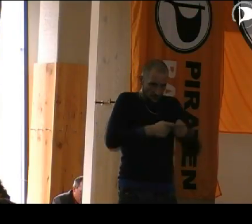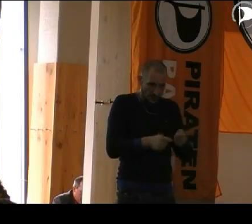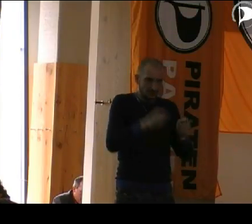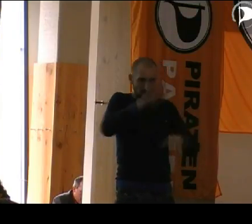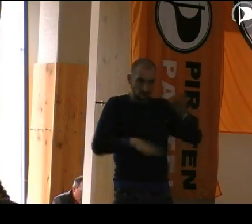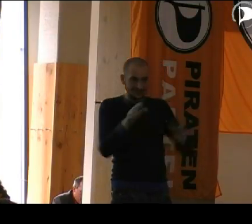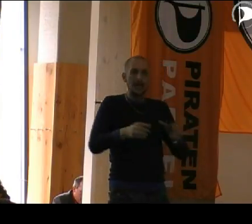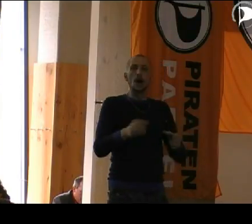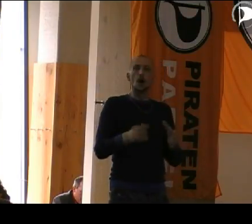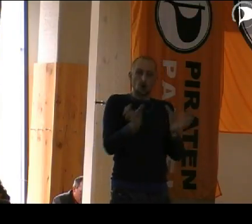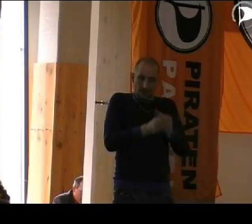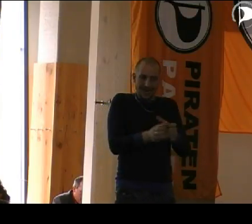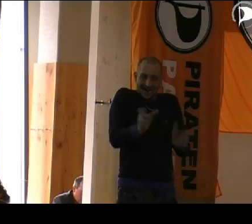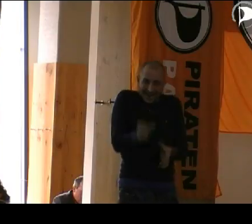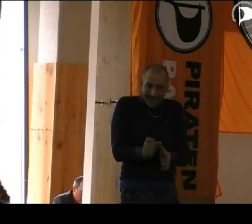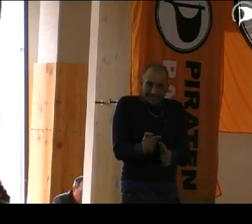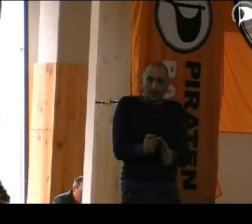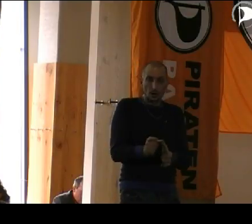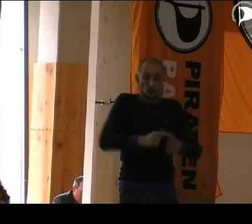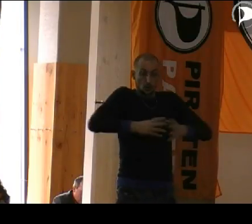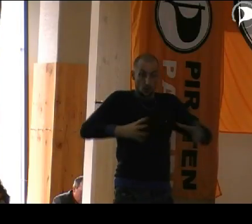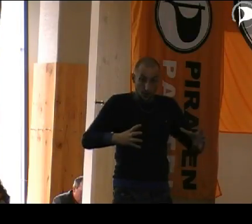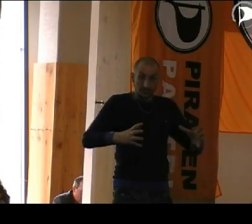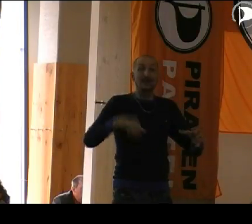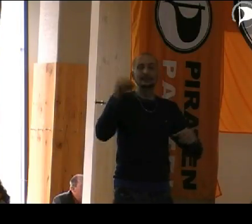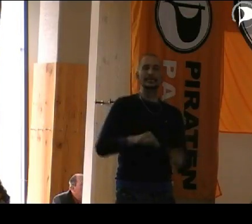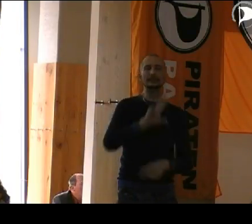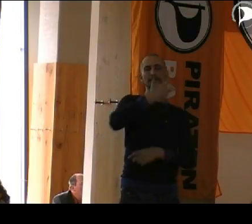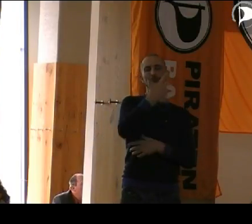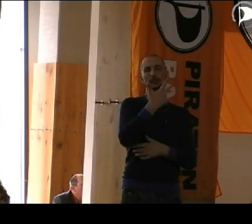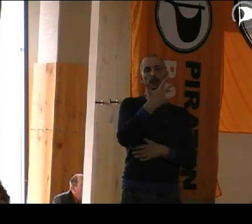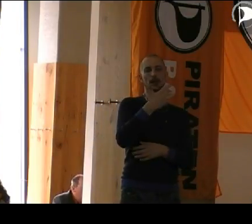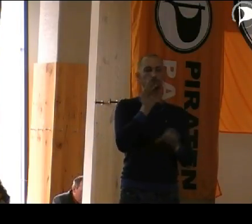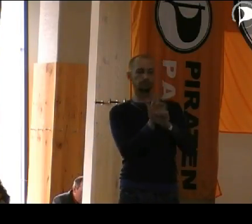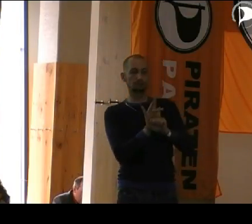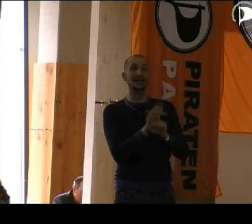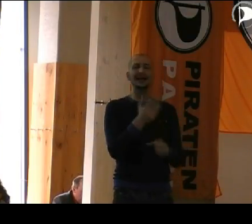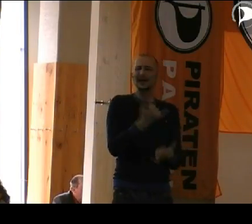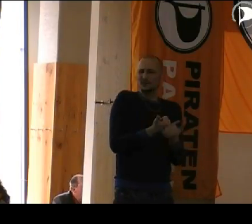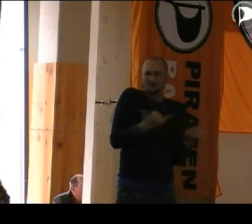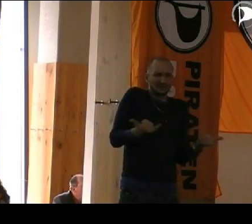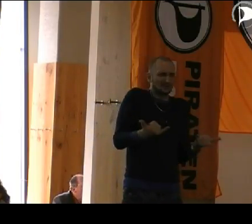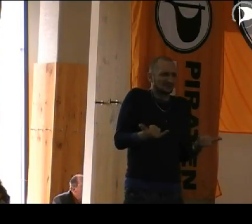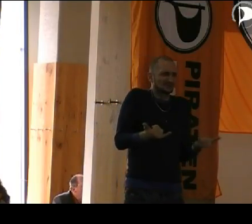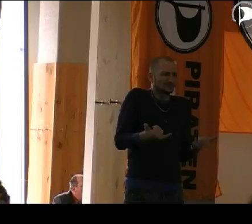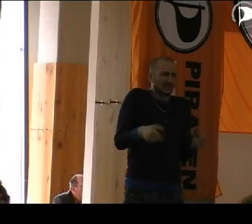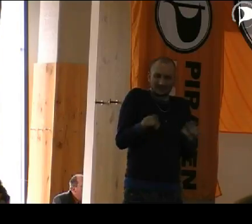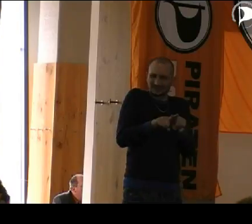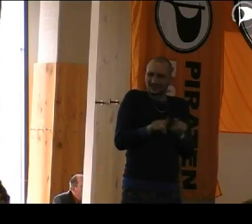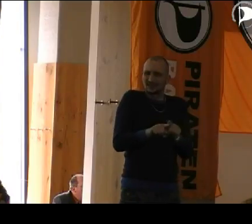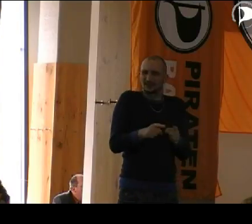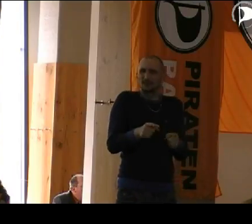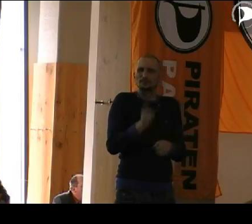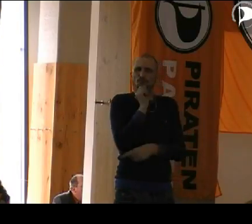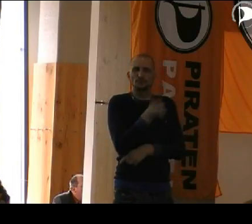größere gruppen und dann ist die frage vertrete einwand wie bestimmt man diese probleme die ortsverbände